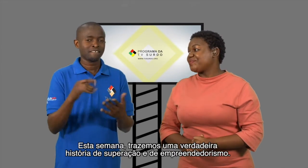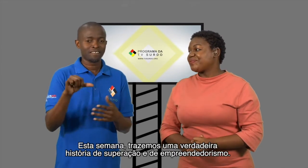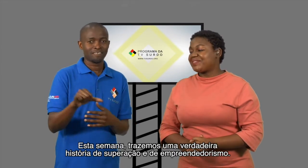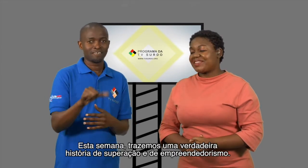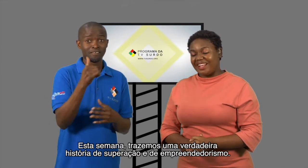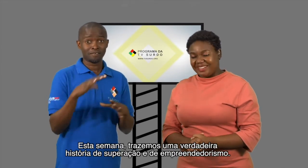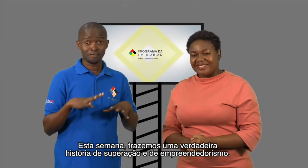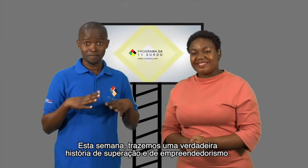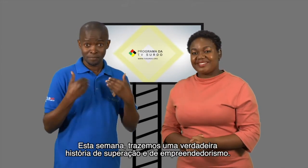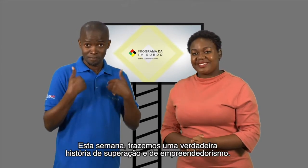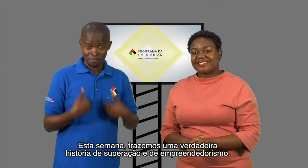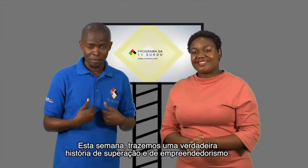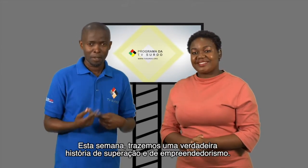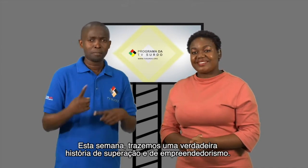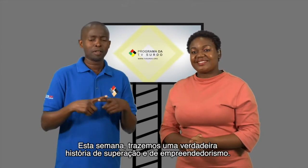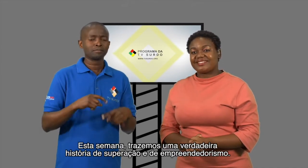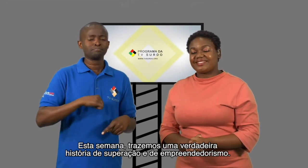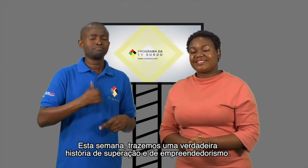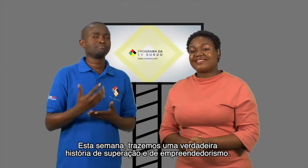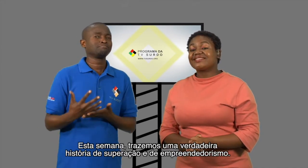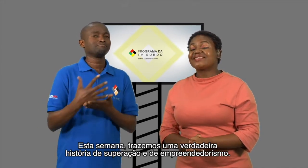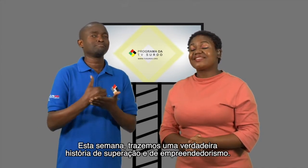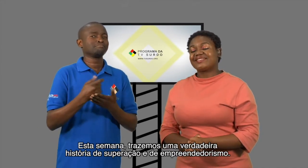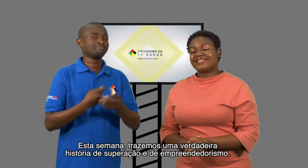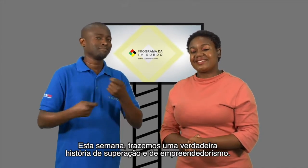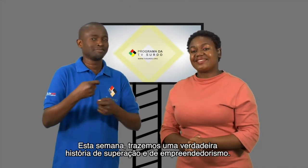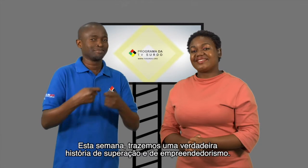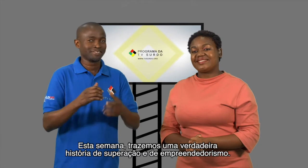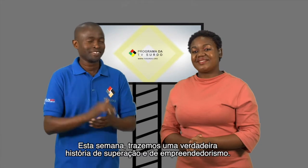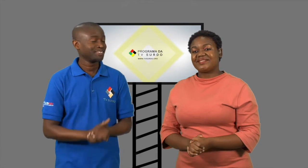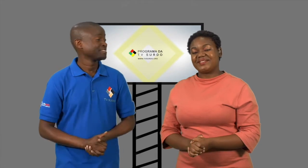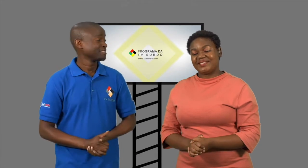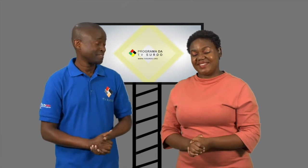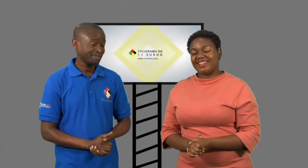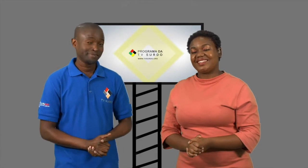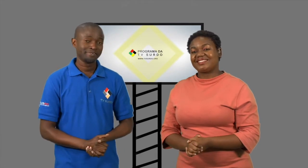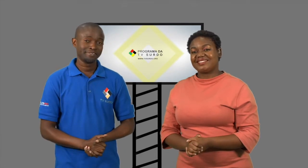uma verdadeira história de superação e de empreendedorismo.